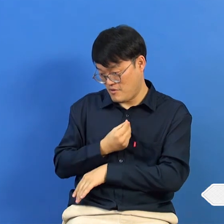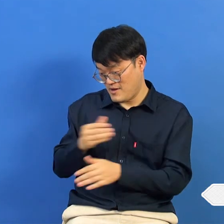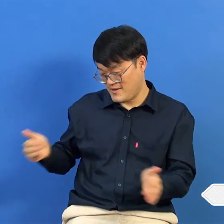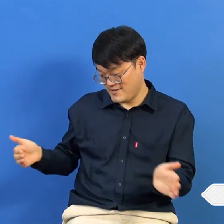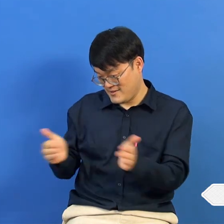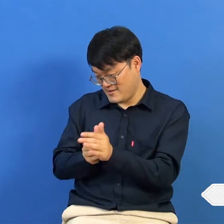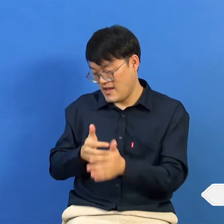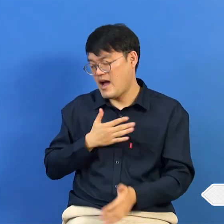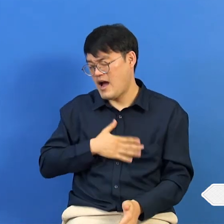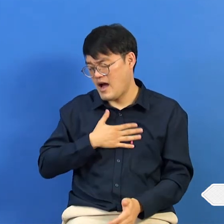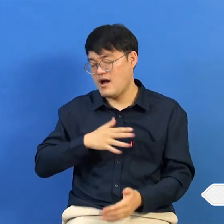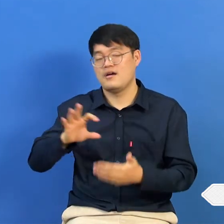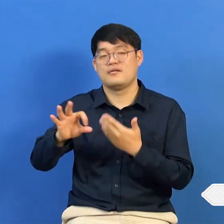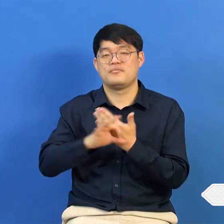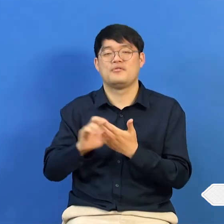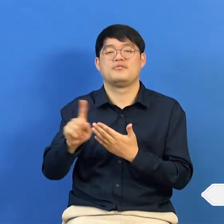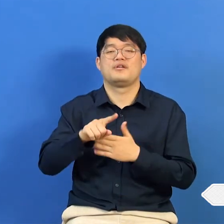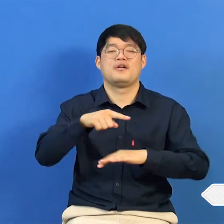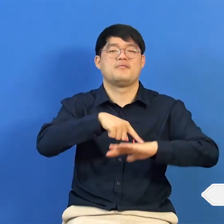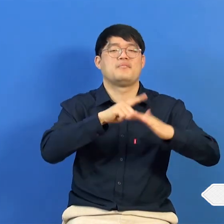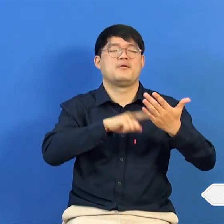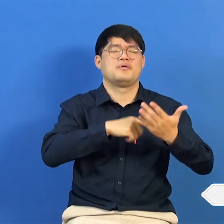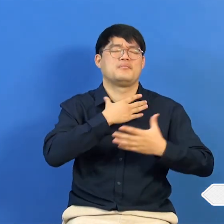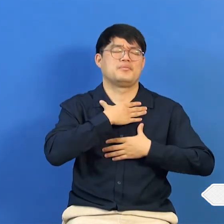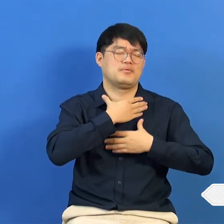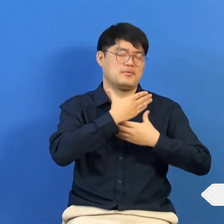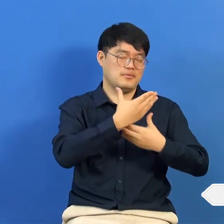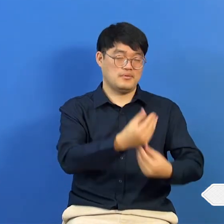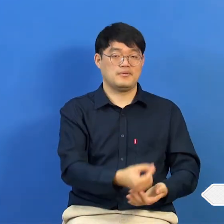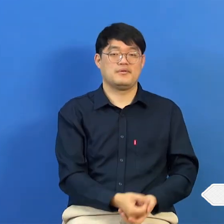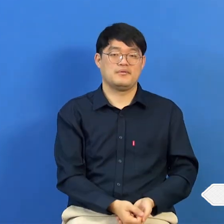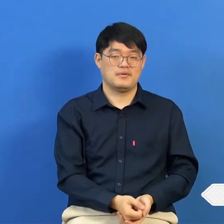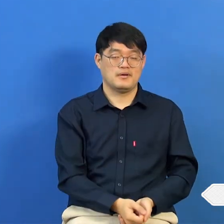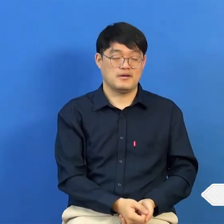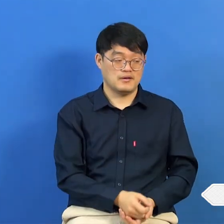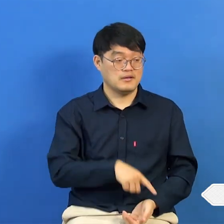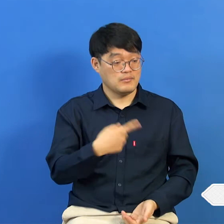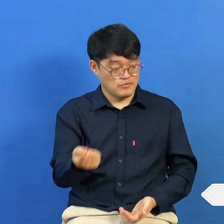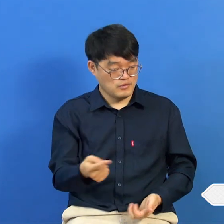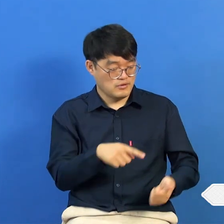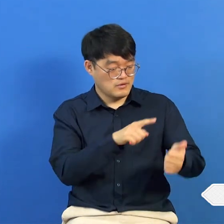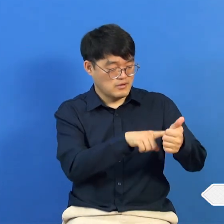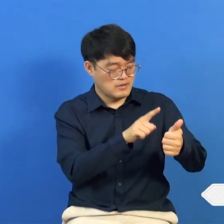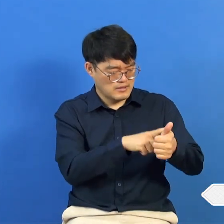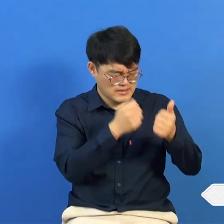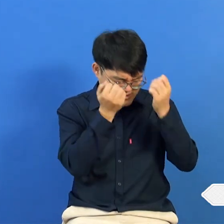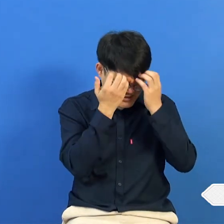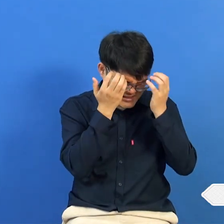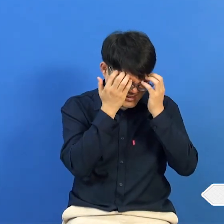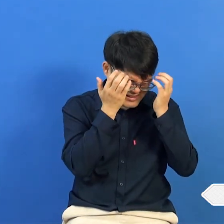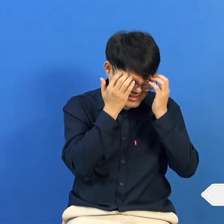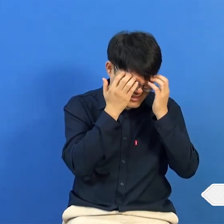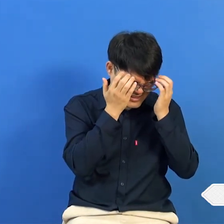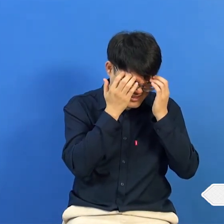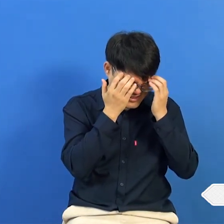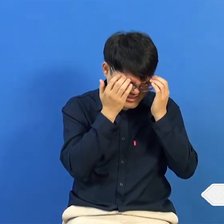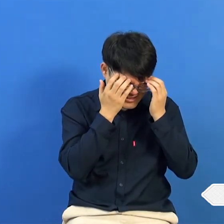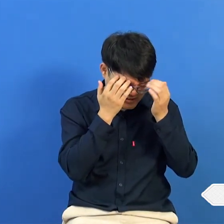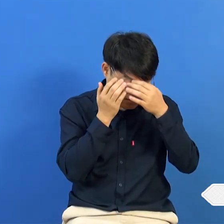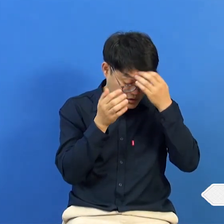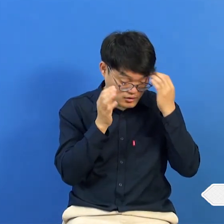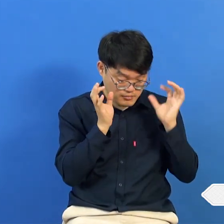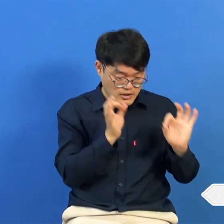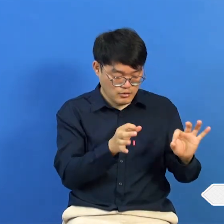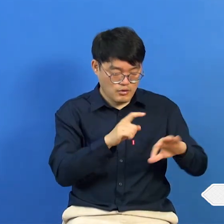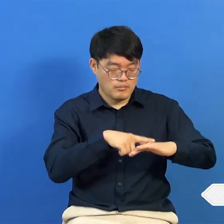것을 알고 나면 좀 마음이 놓입니다. 그 다음부터는 주인공이 시련을 당하는 것을 봐도 그렇게 마음이